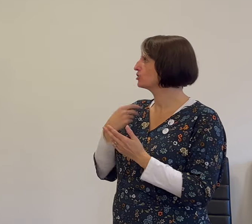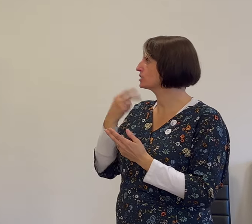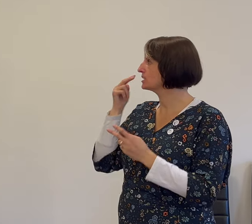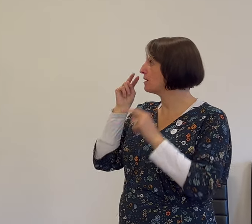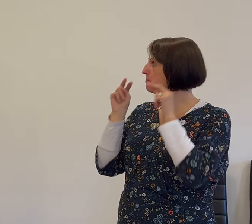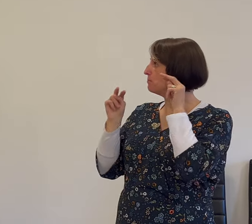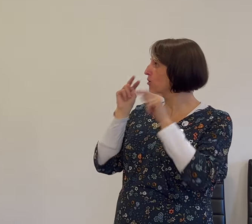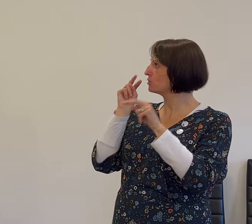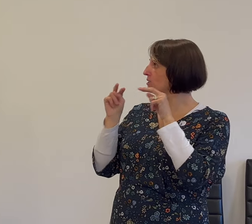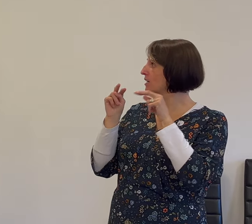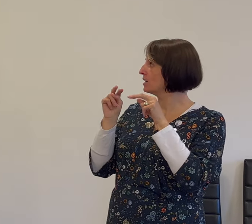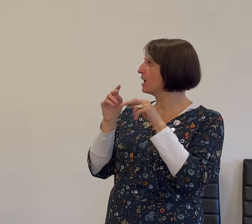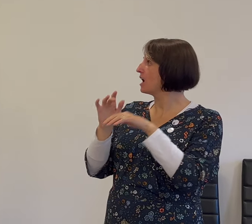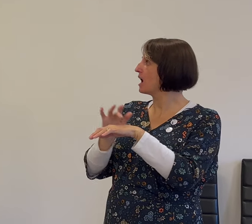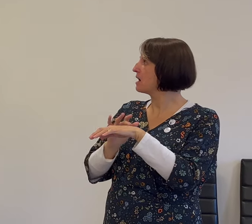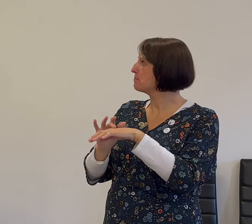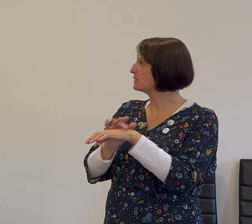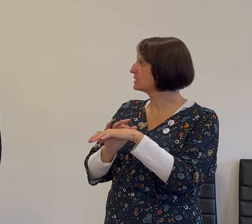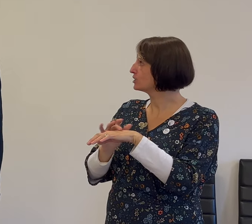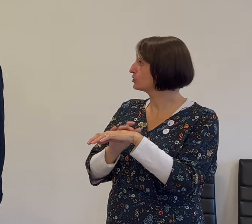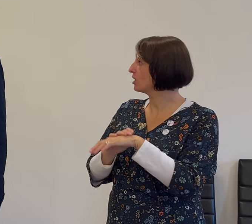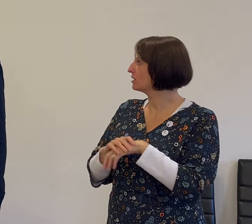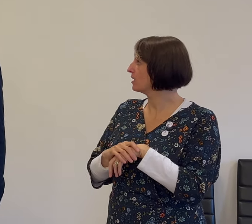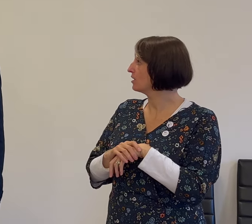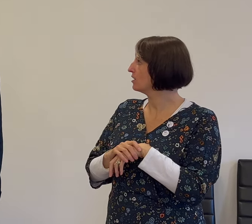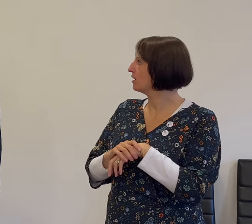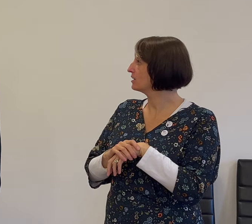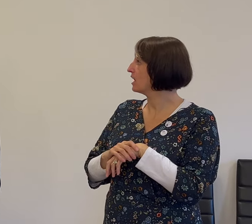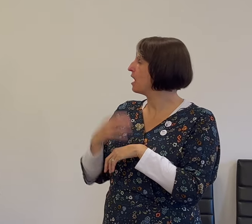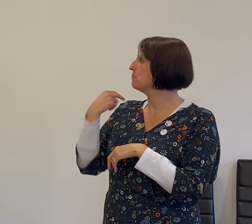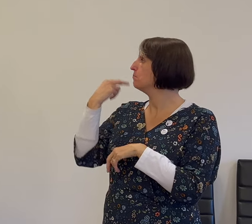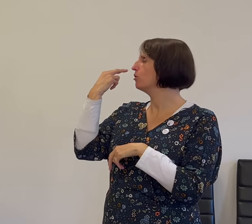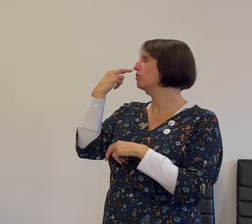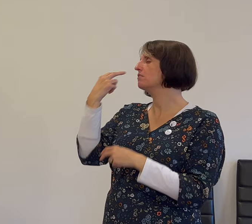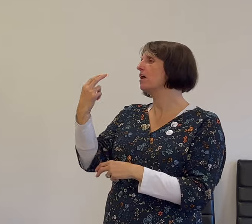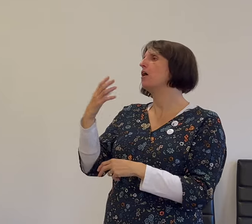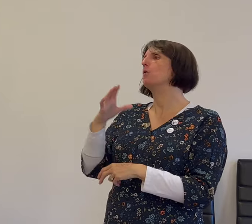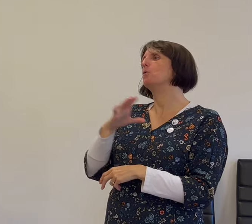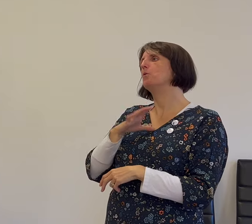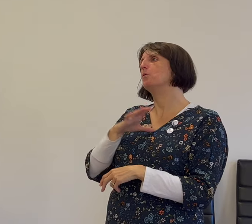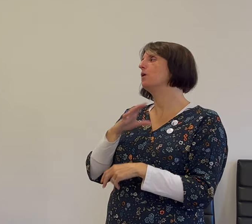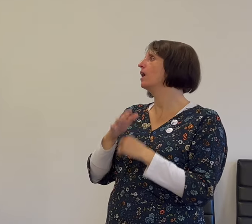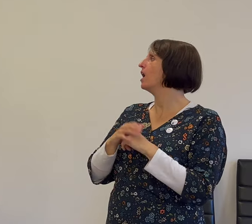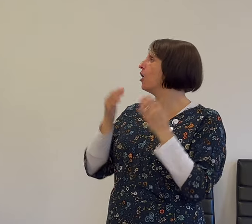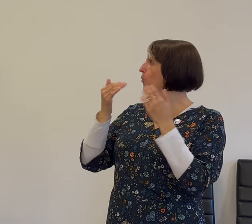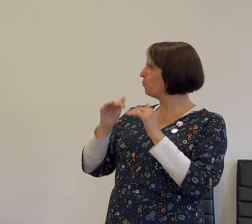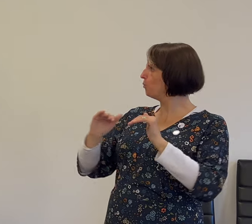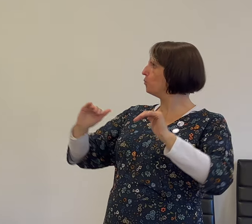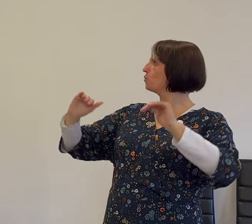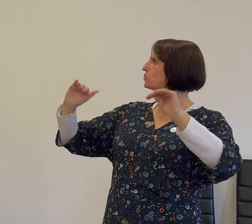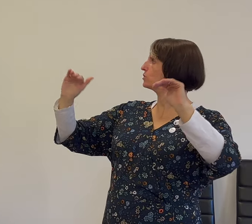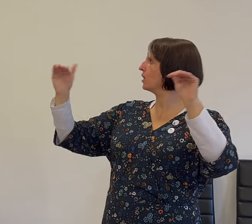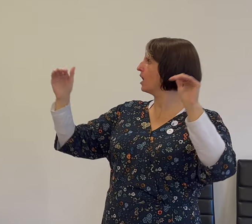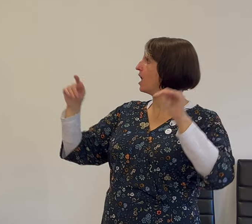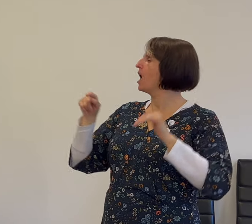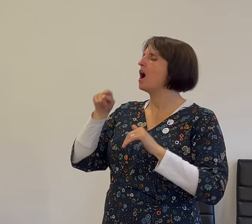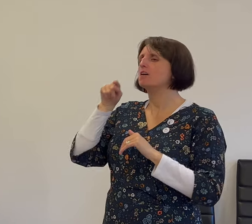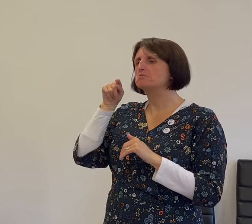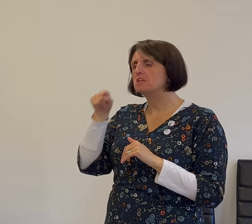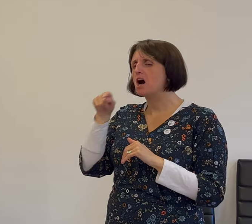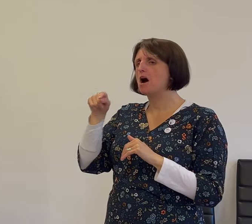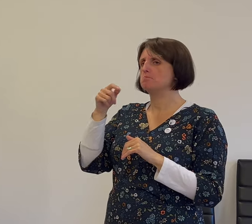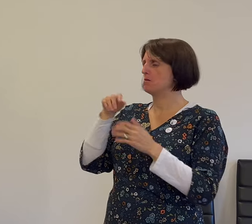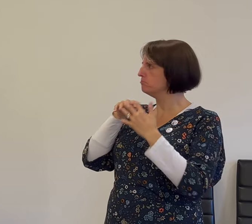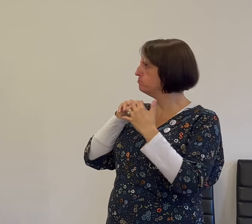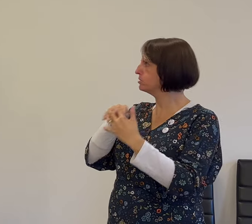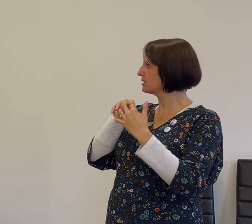se na to místo, musíme zajet. Podívají se na to údolí a řeknou si, no, to údolí, jako tady by se bitva vedla dobře,